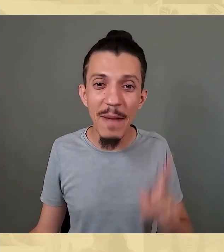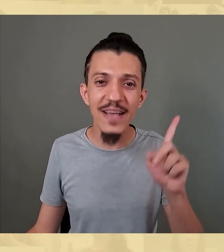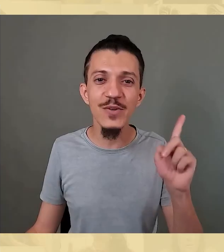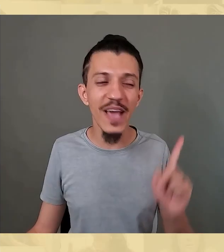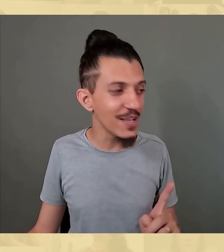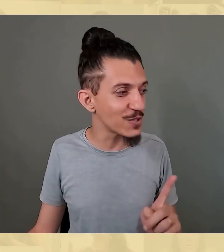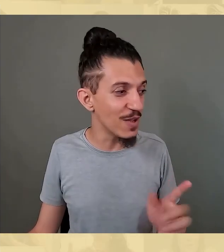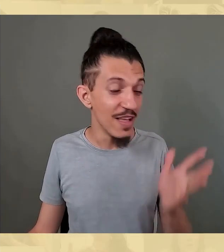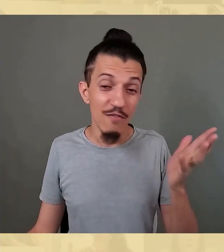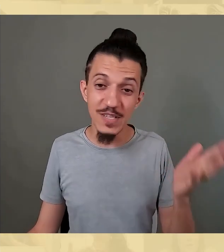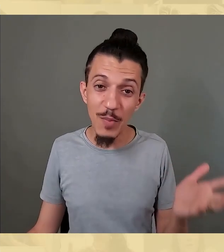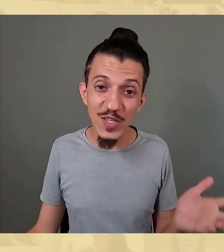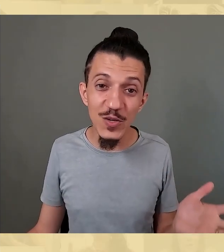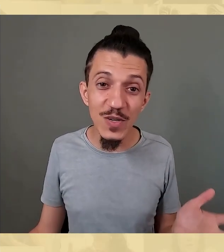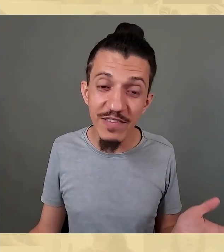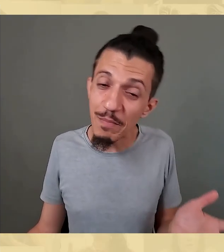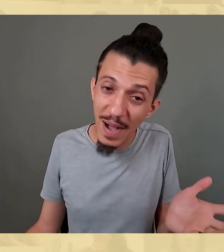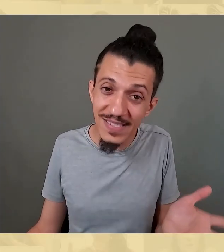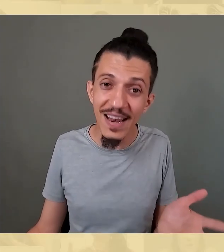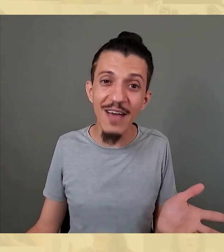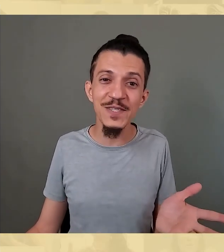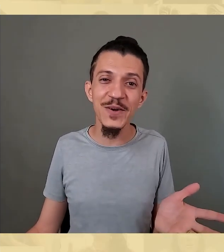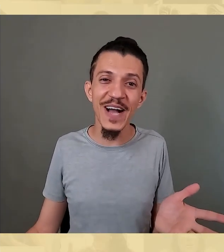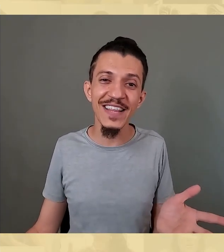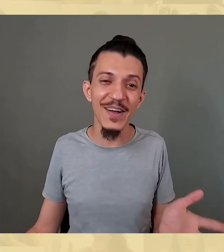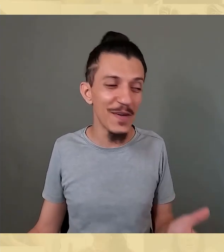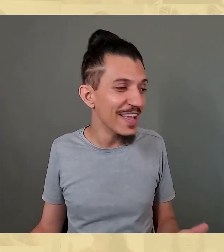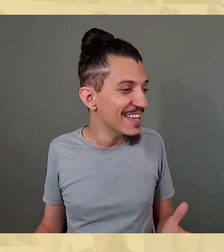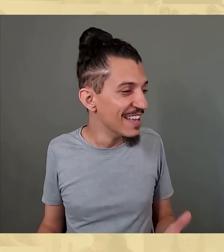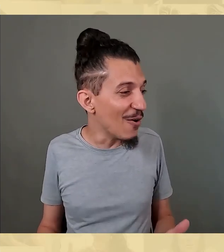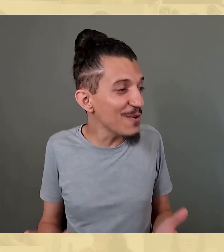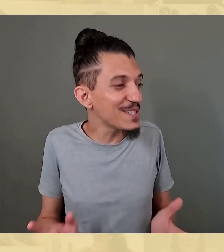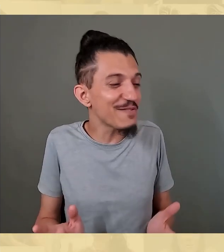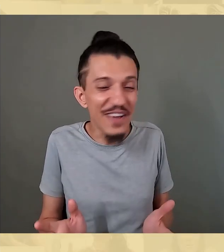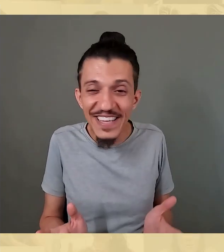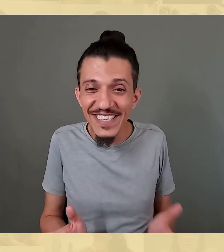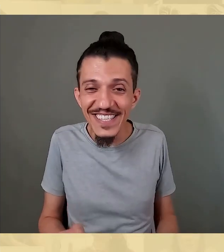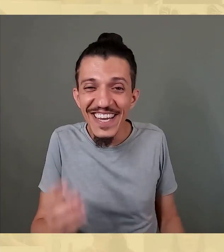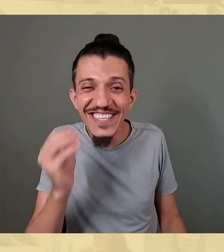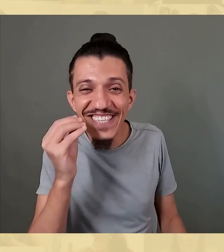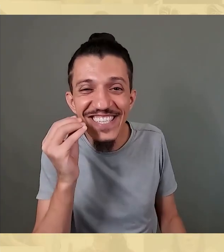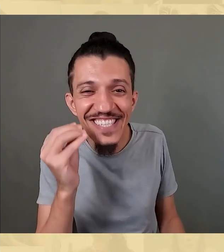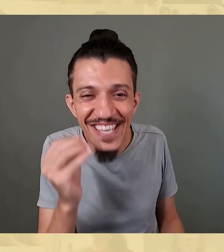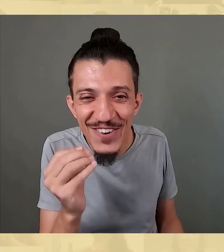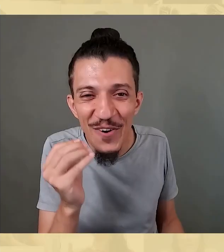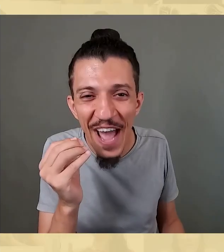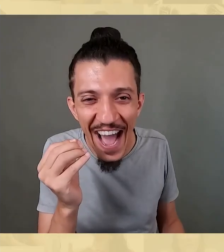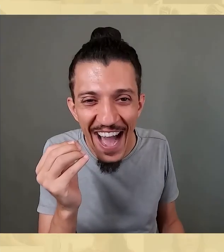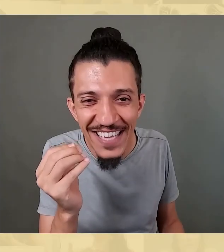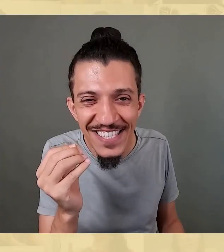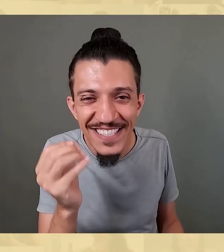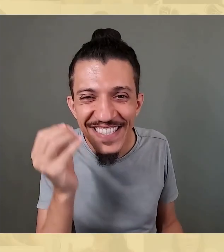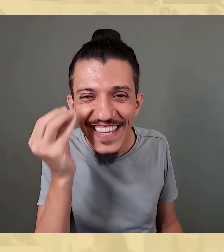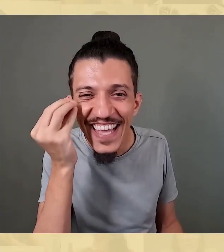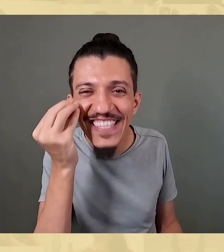E mais do que isso, você pode inclusive parcelar no seu cartão 11 vezes de R$